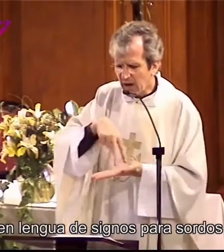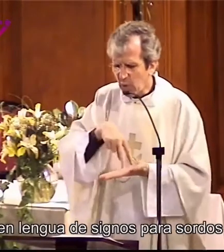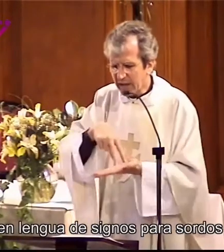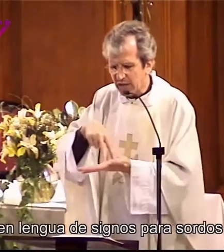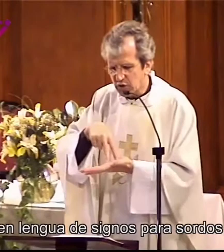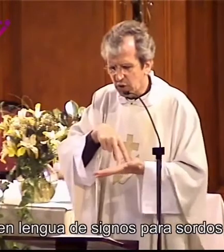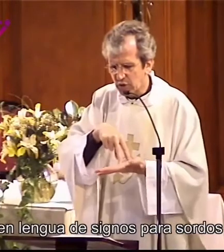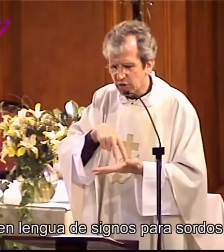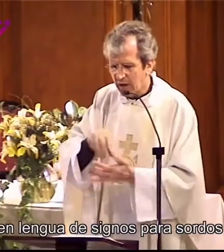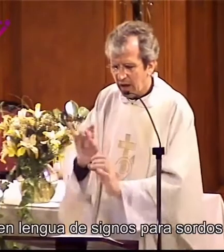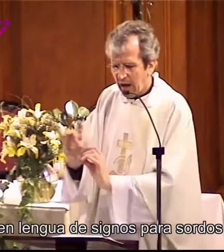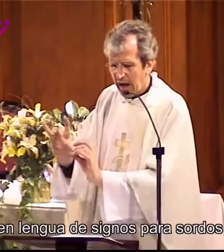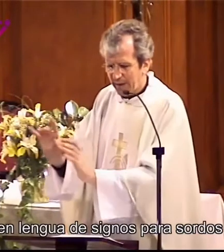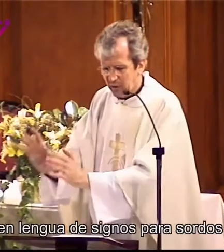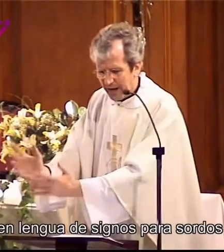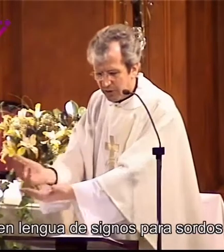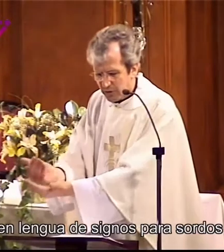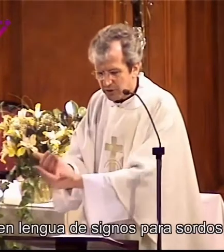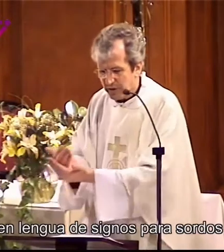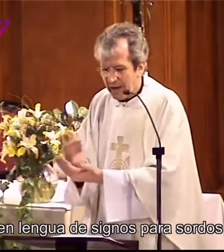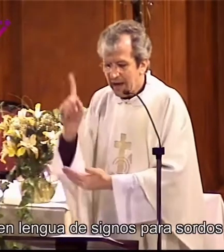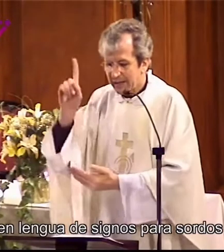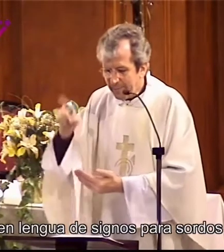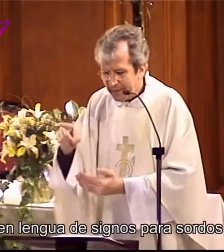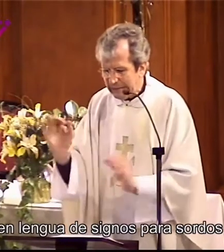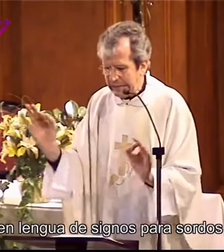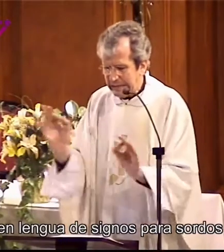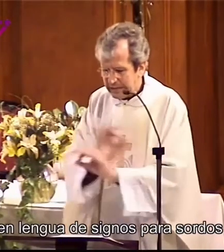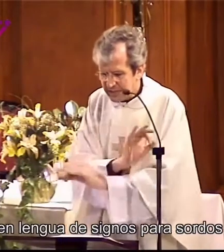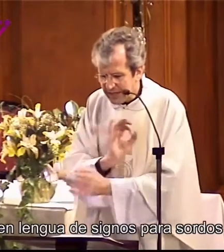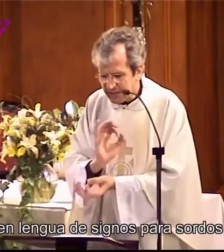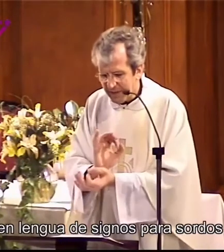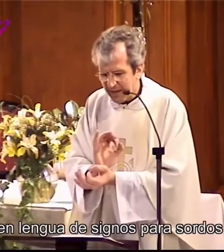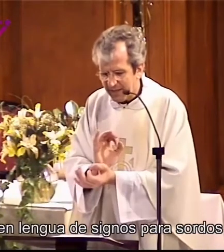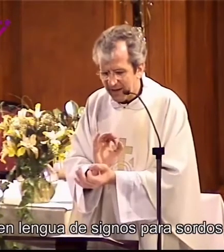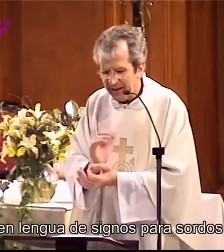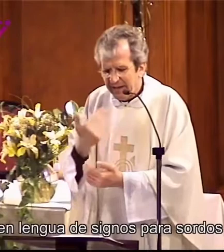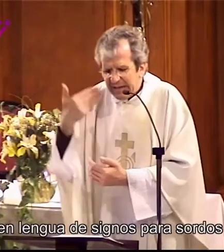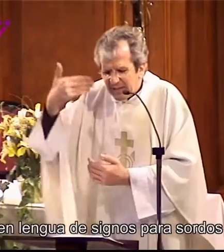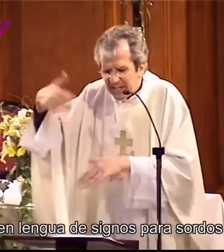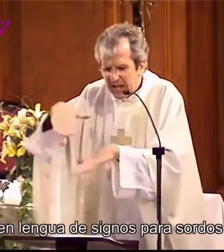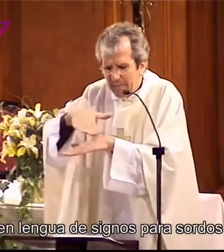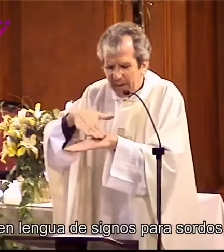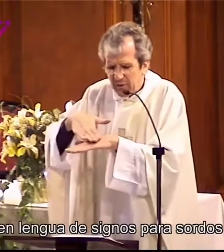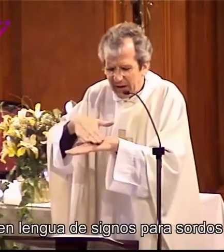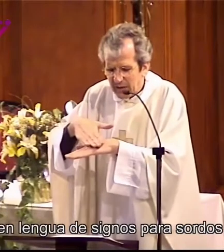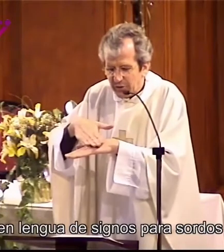encuentran solos, abandonados, también sin esperanza de ser perdonados.